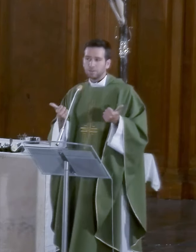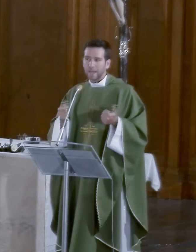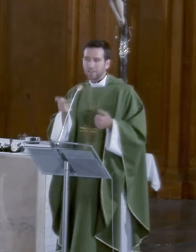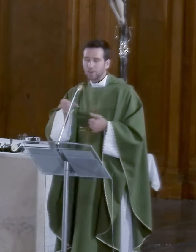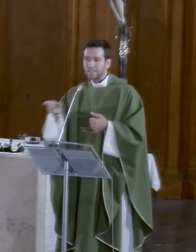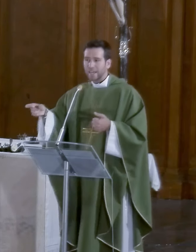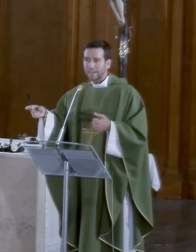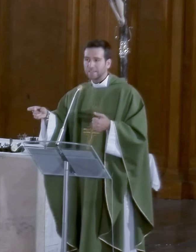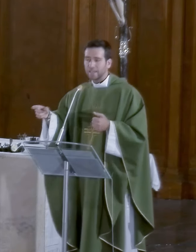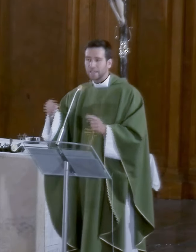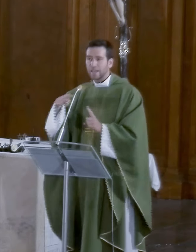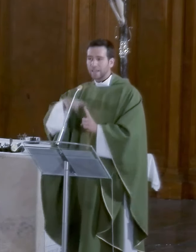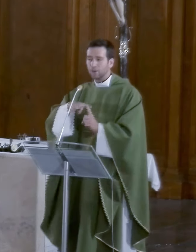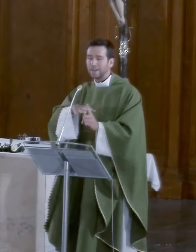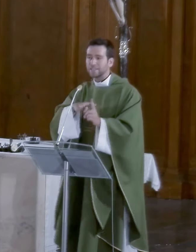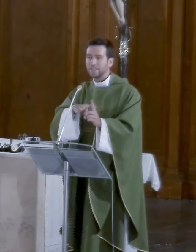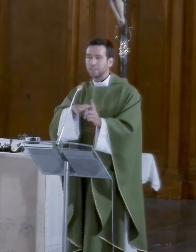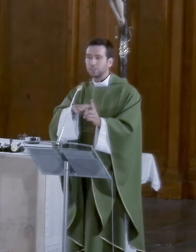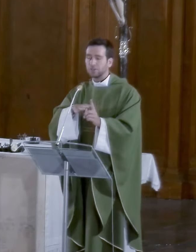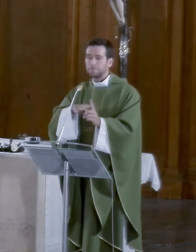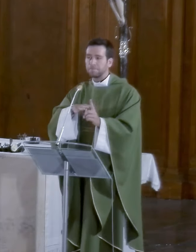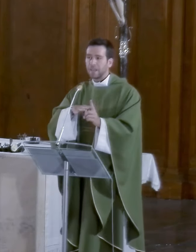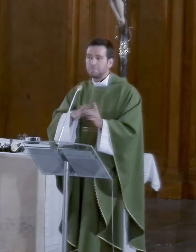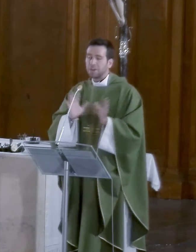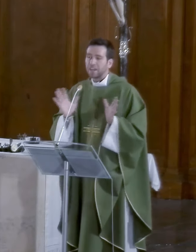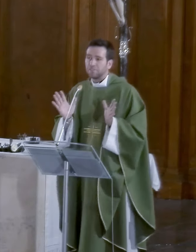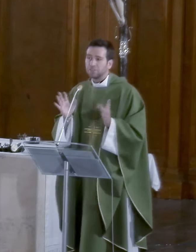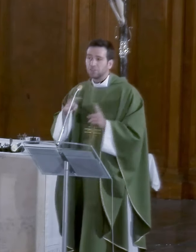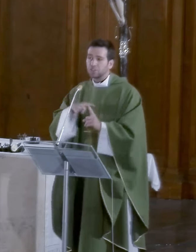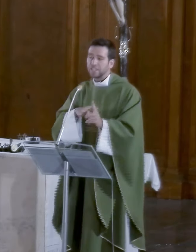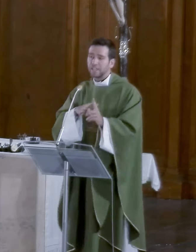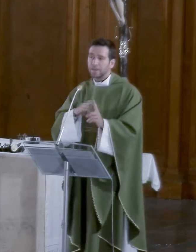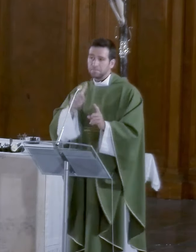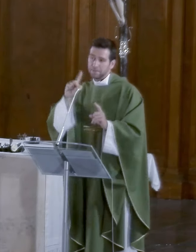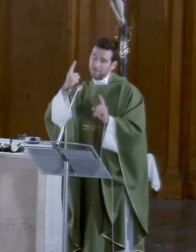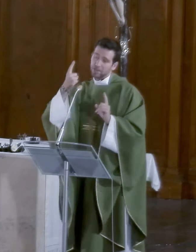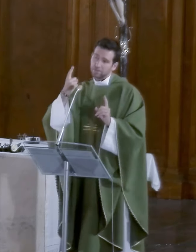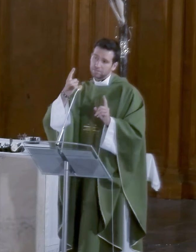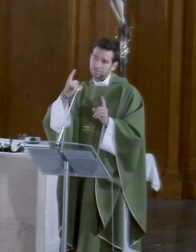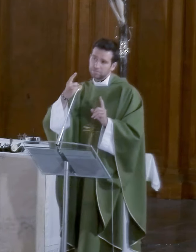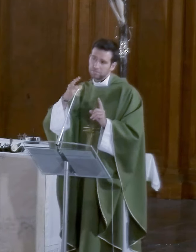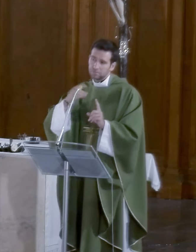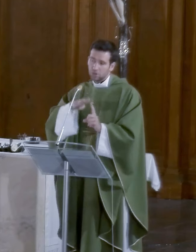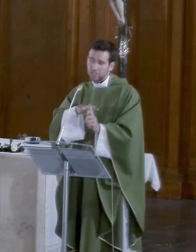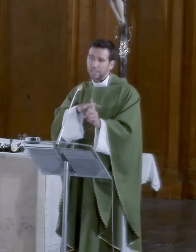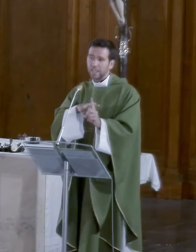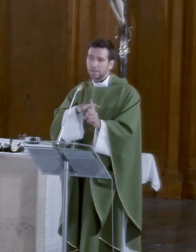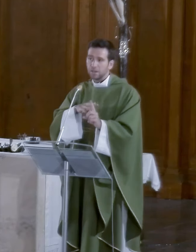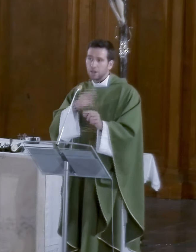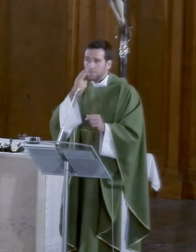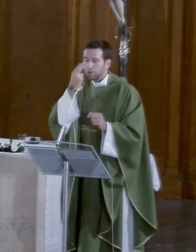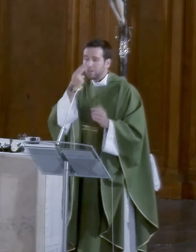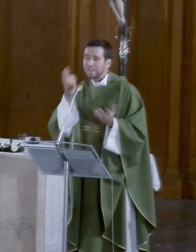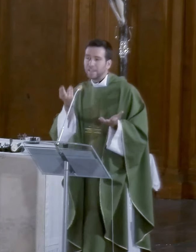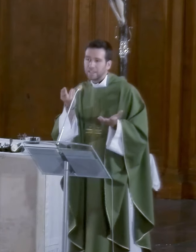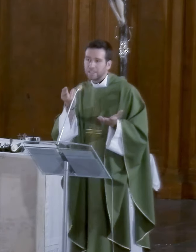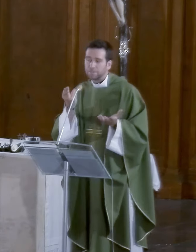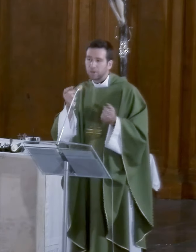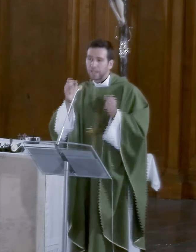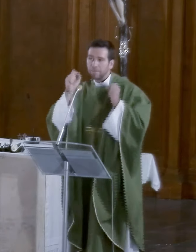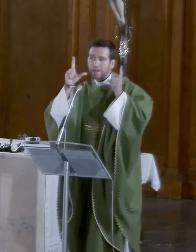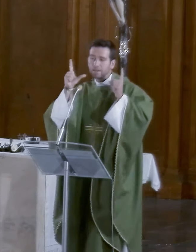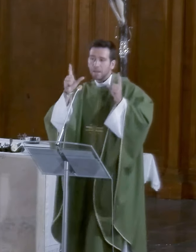¿no?, a toda esa gente que lo va siguiendo, pero que en el fondo lo sigue, primero lo sigue por un